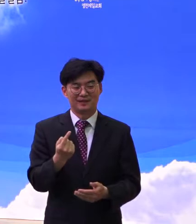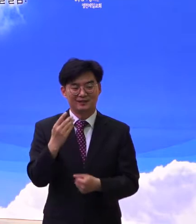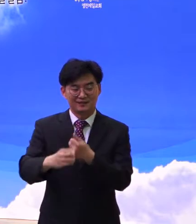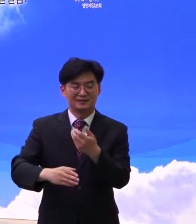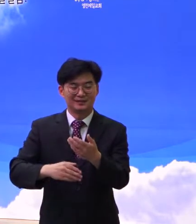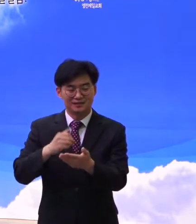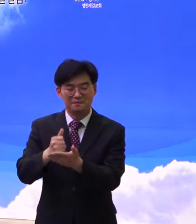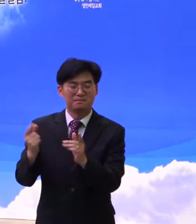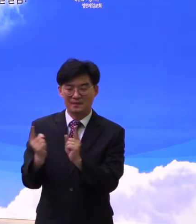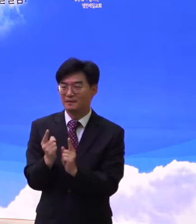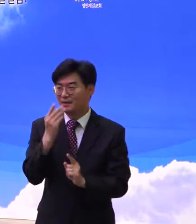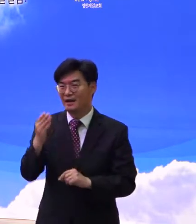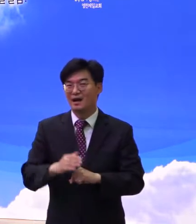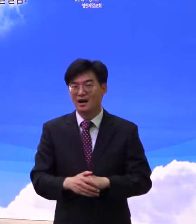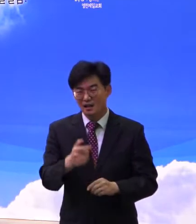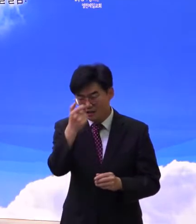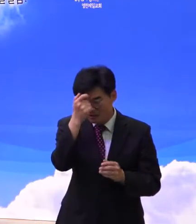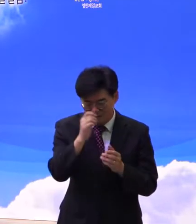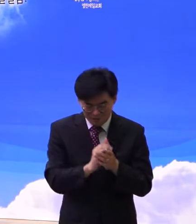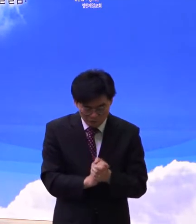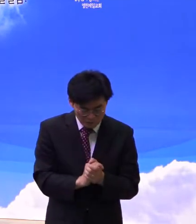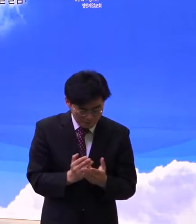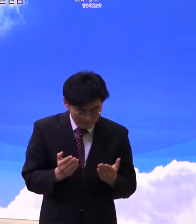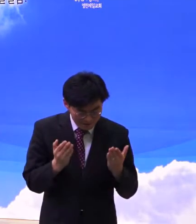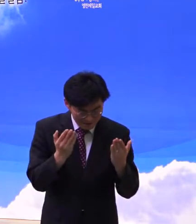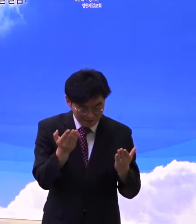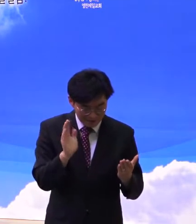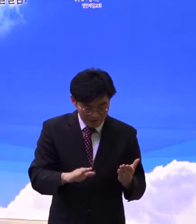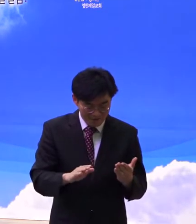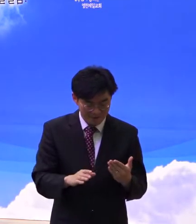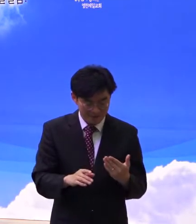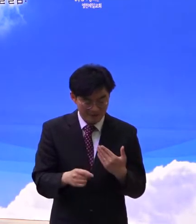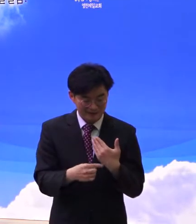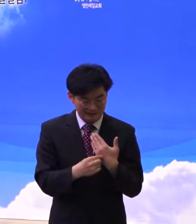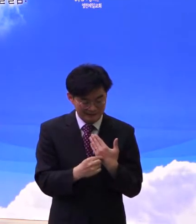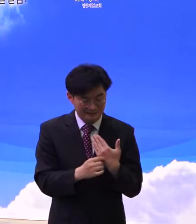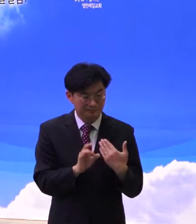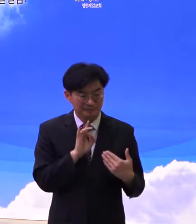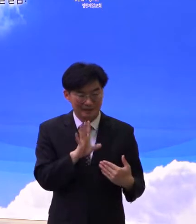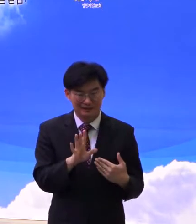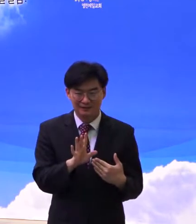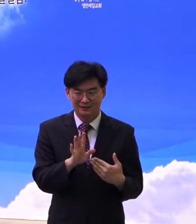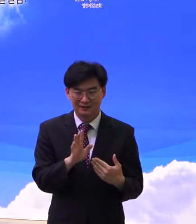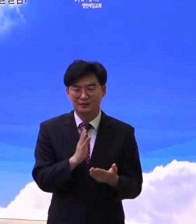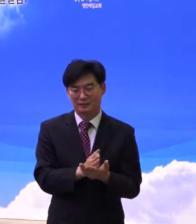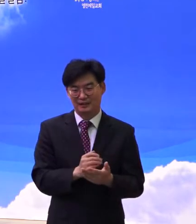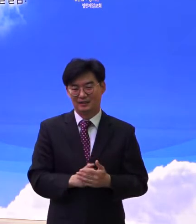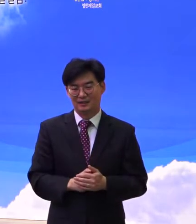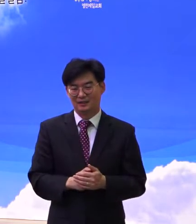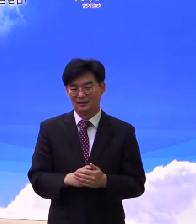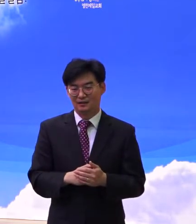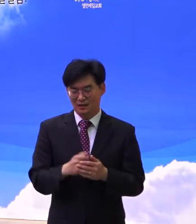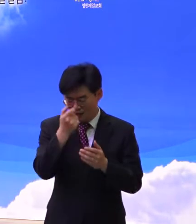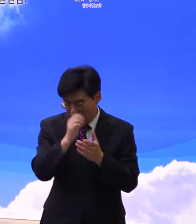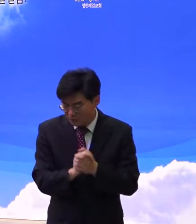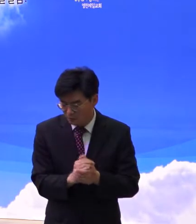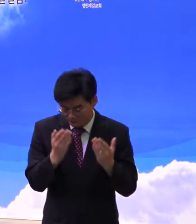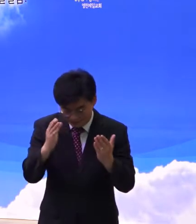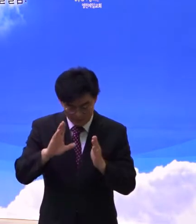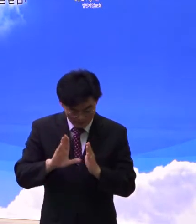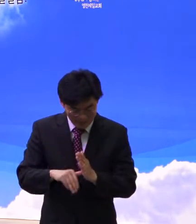기도하는 그런 행동을 한다고 해도 그 속에서 하나님의 뜻을 생각하지 않고 하나님의 뜻을 묻지 않고 결국 내